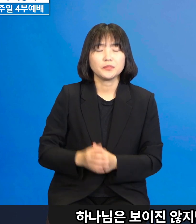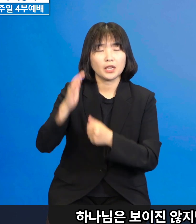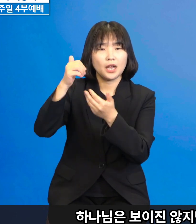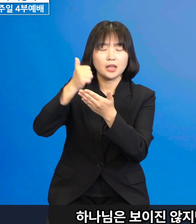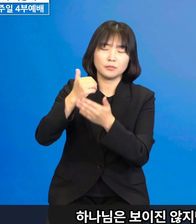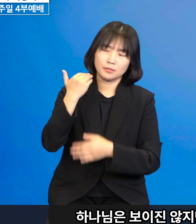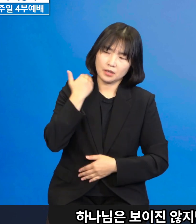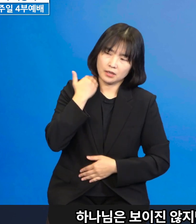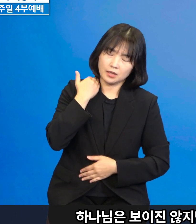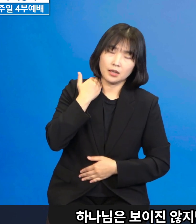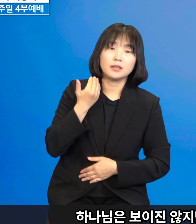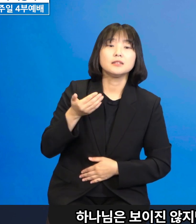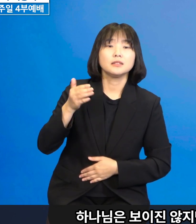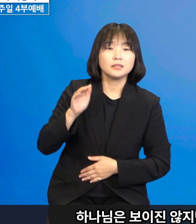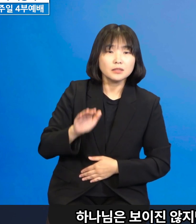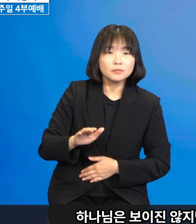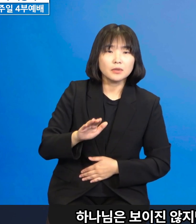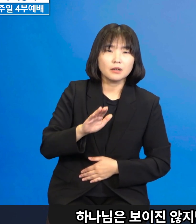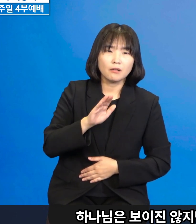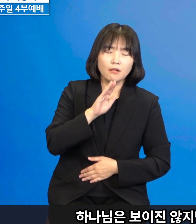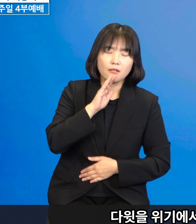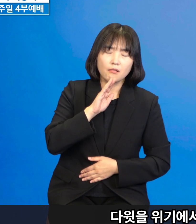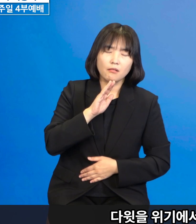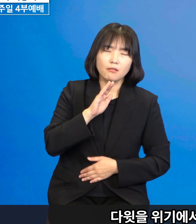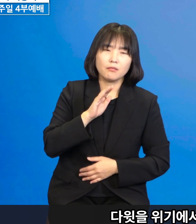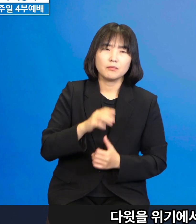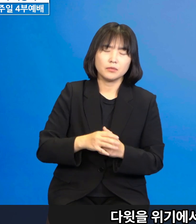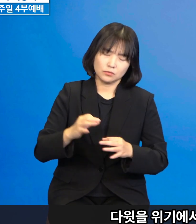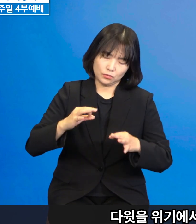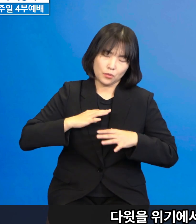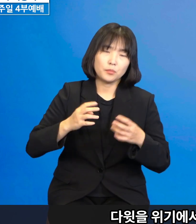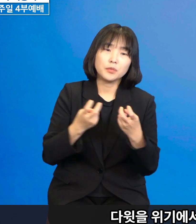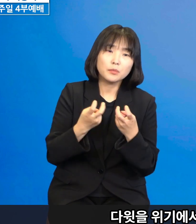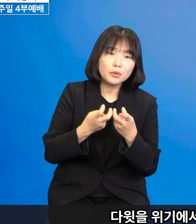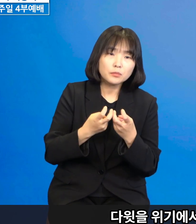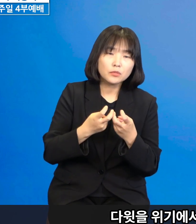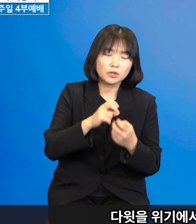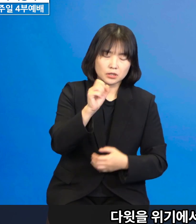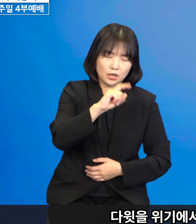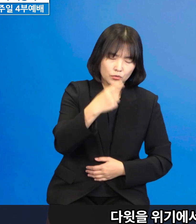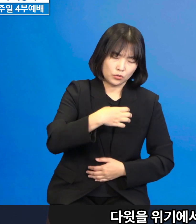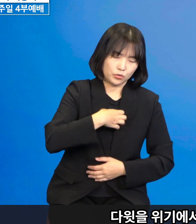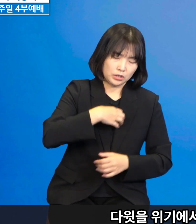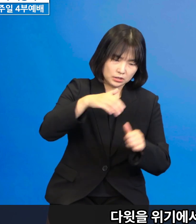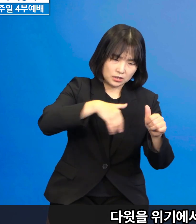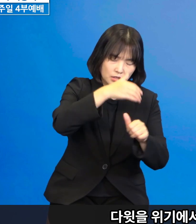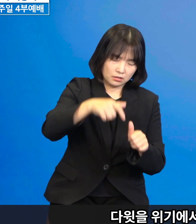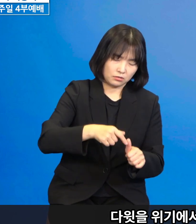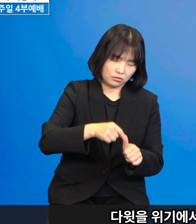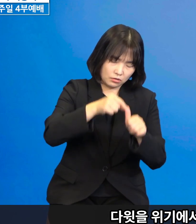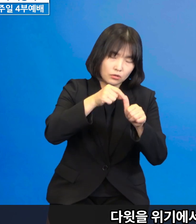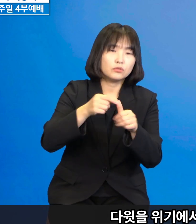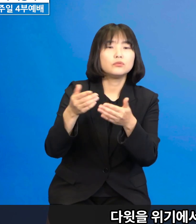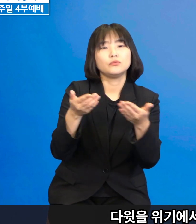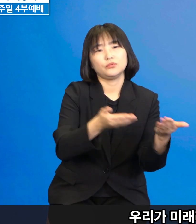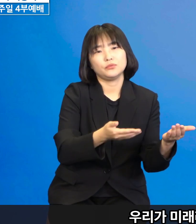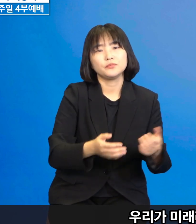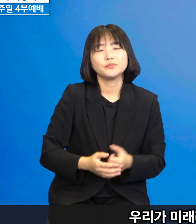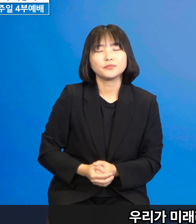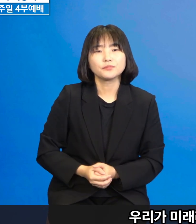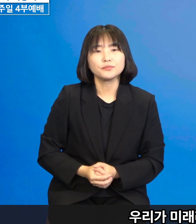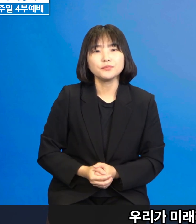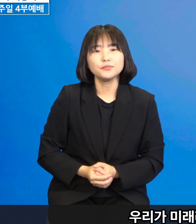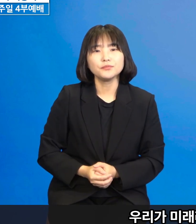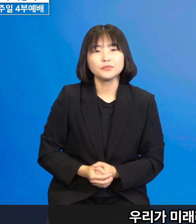보이진 않지만 정말 기가 막힌 방식으로 다윗을 위기에서 건져주시는 거예요.